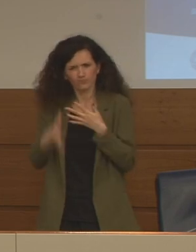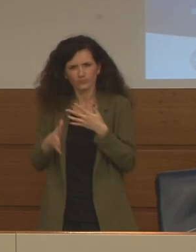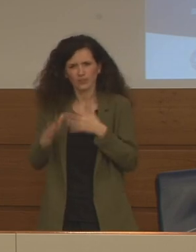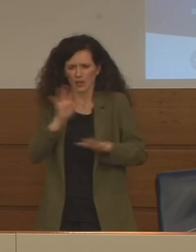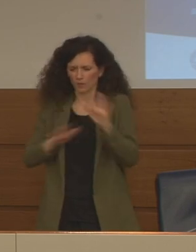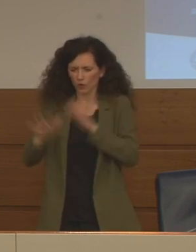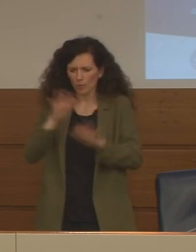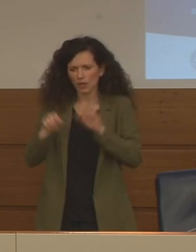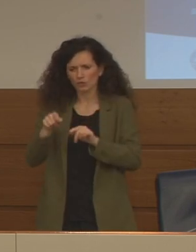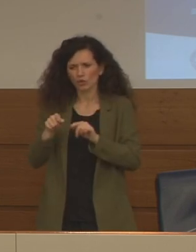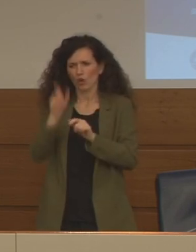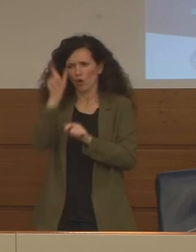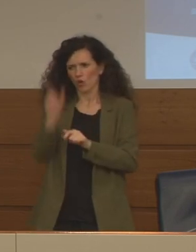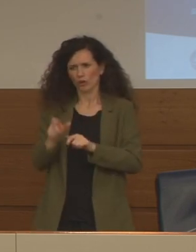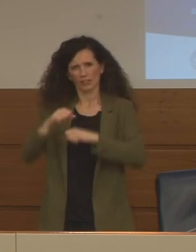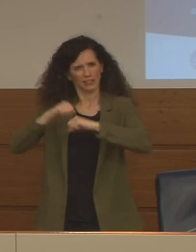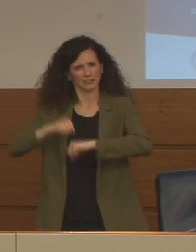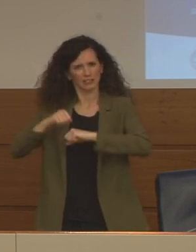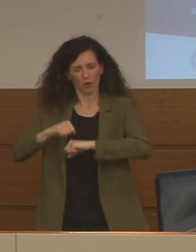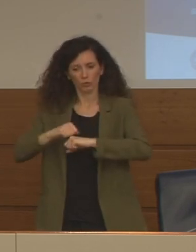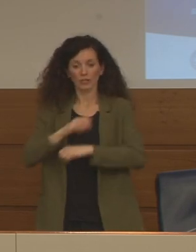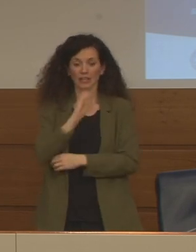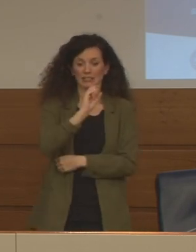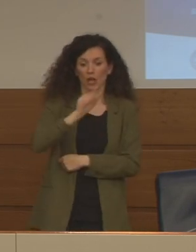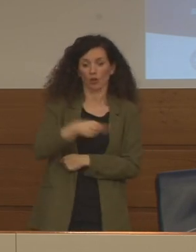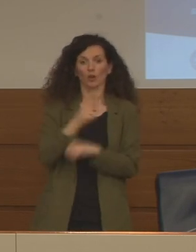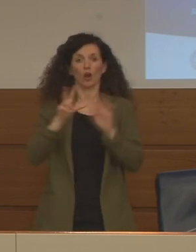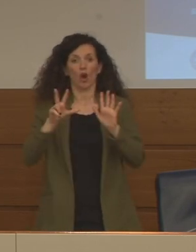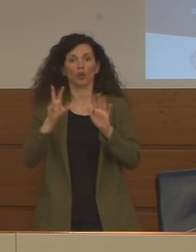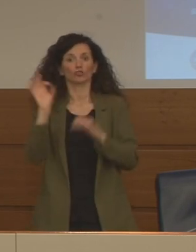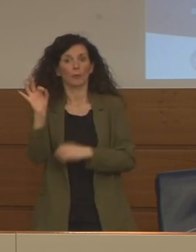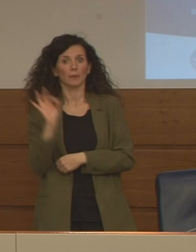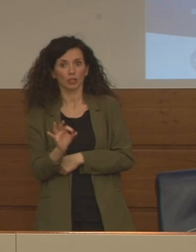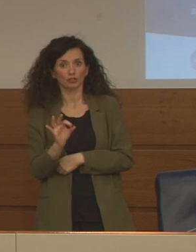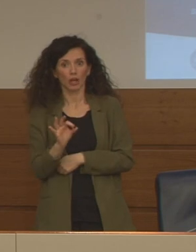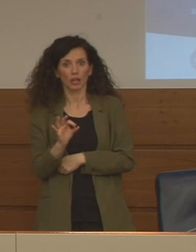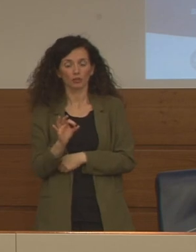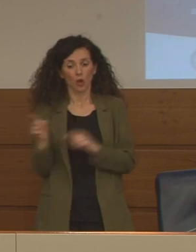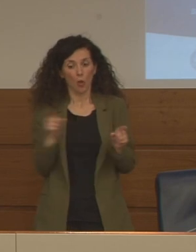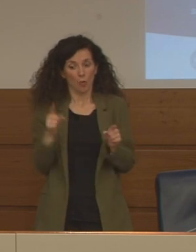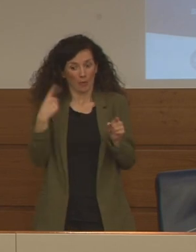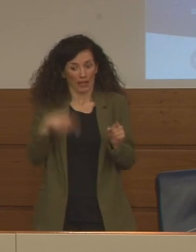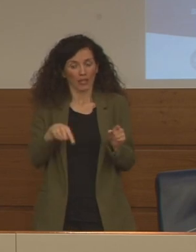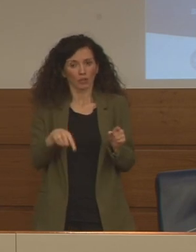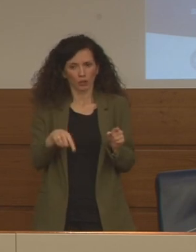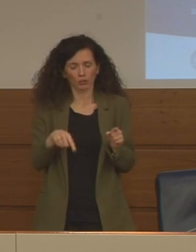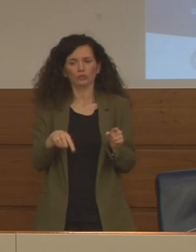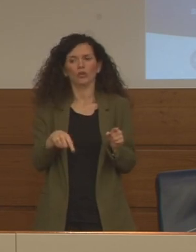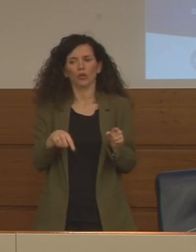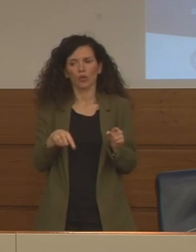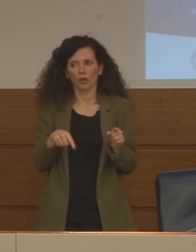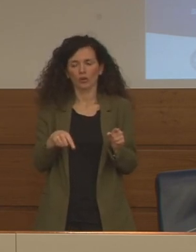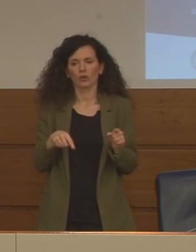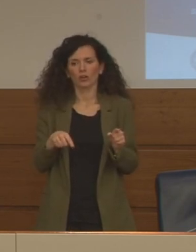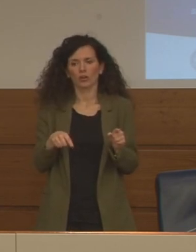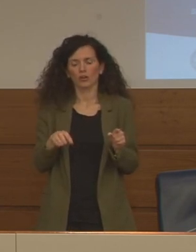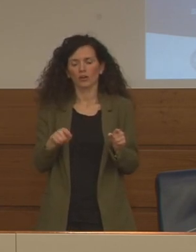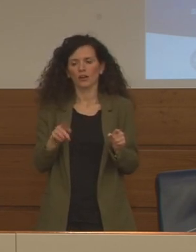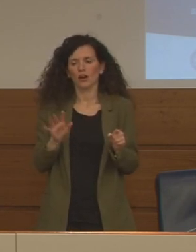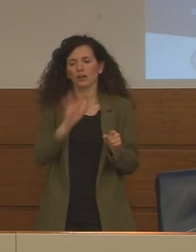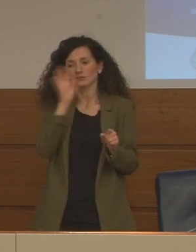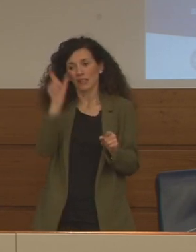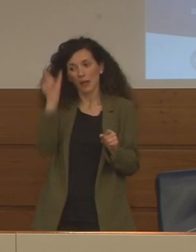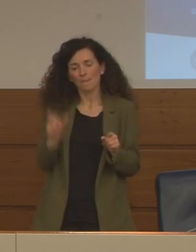dato su questo soltanto lo 0 8 per cento in questo momento risulterebbe avere meno 10